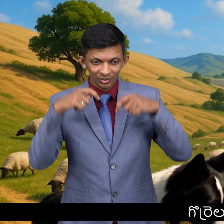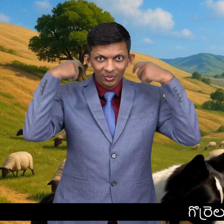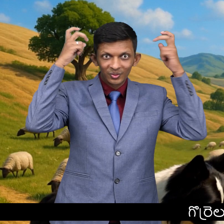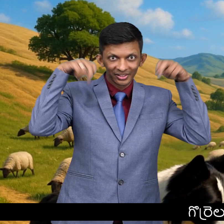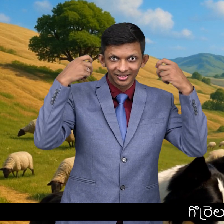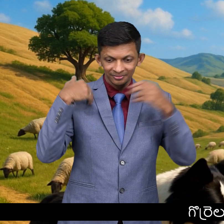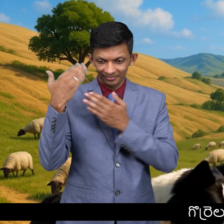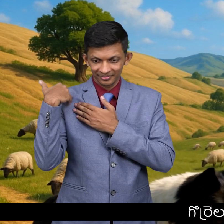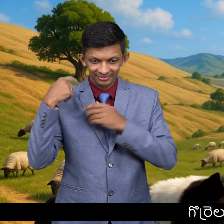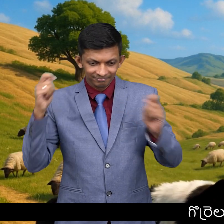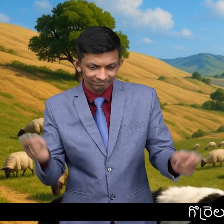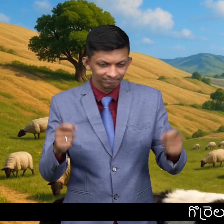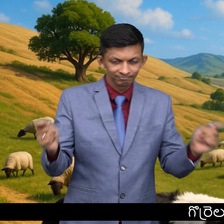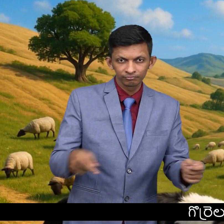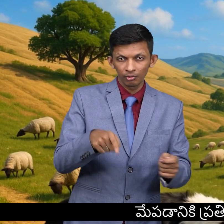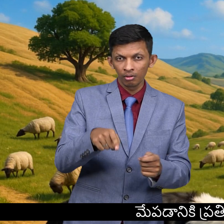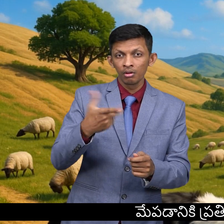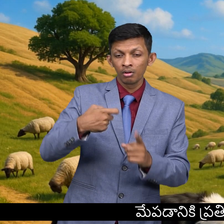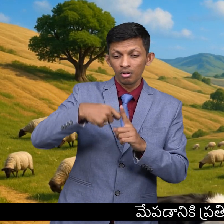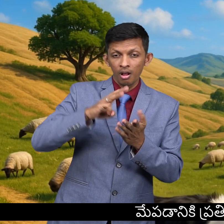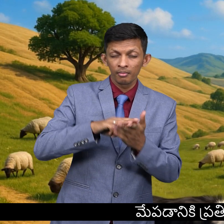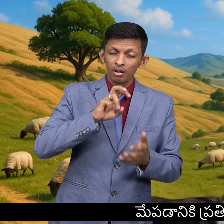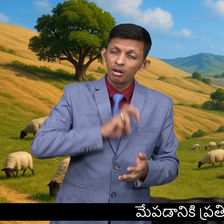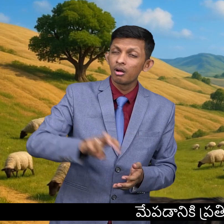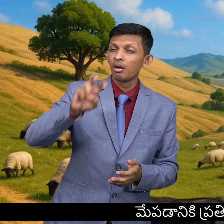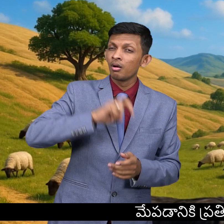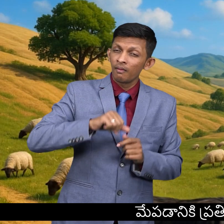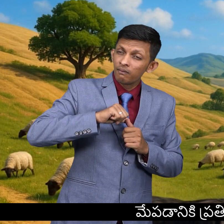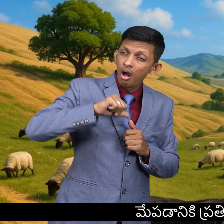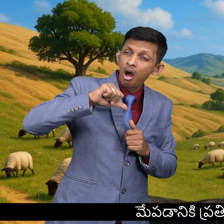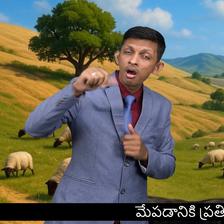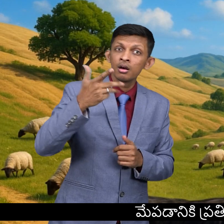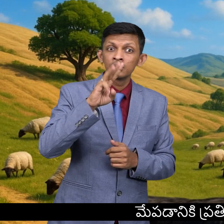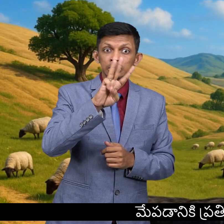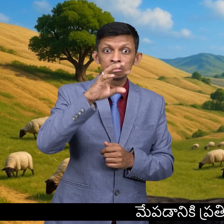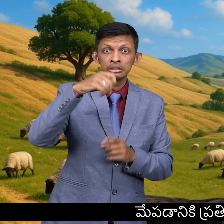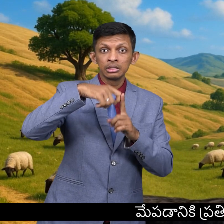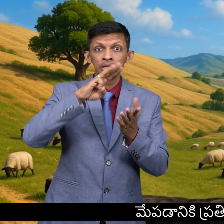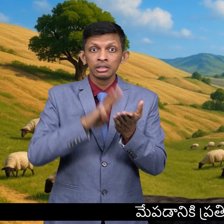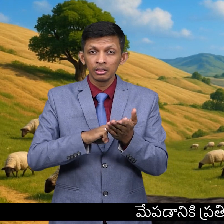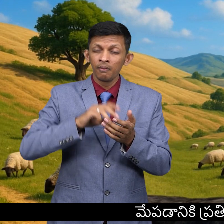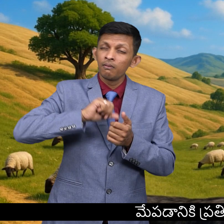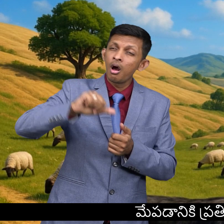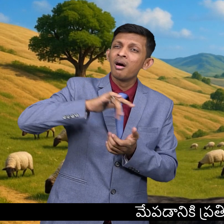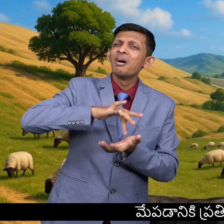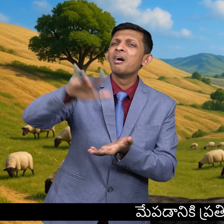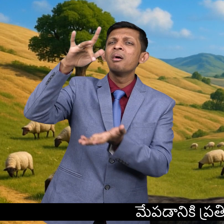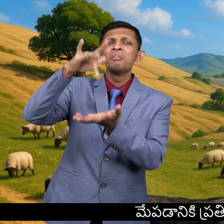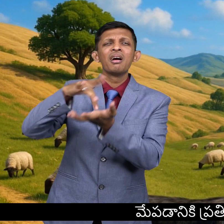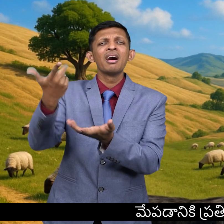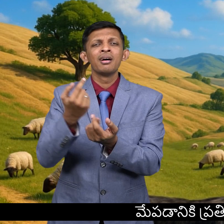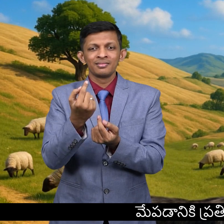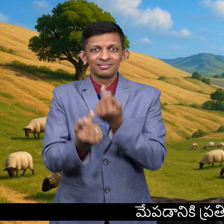గొర్రెల కాపరి తన మందను మేపడానికి ప్రతిరోజు 30 కిలోమీటర్లు నడిచి వెళ్తాడు.